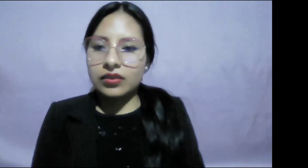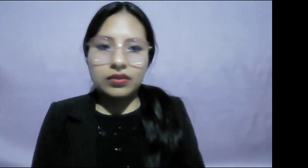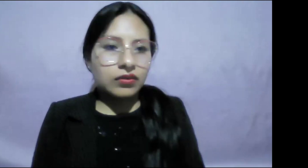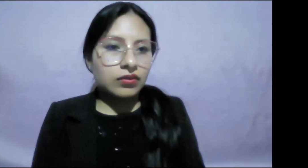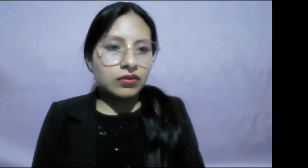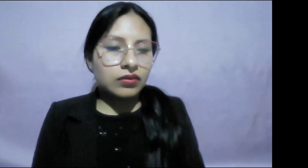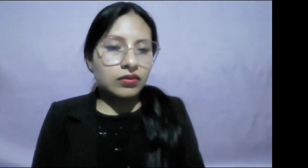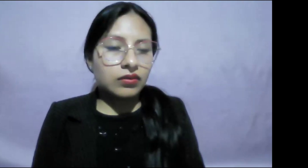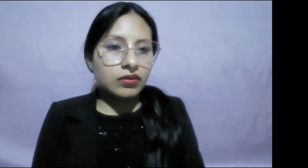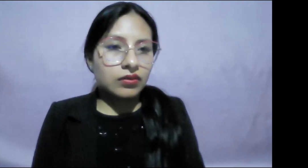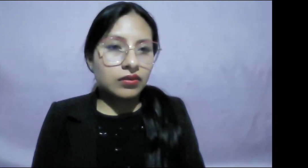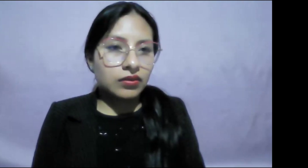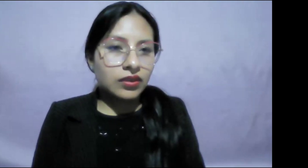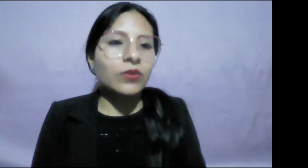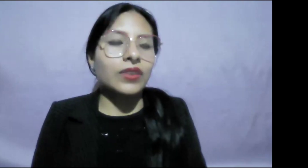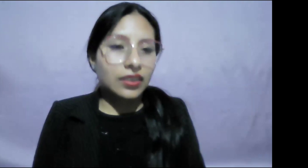favor